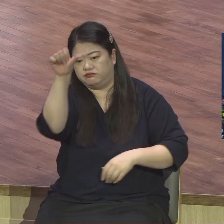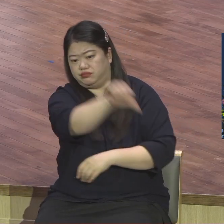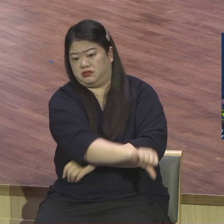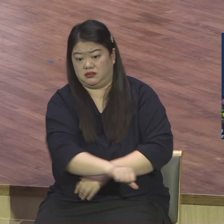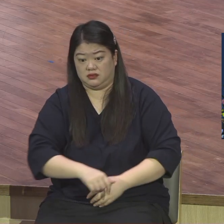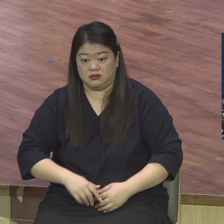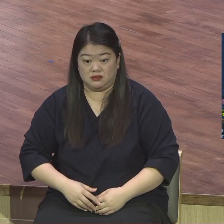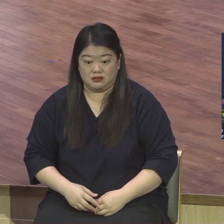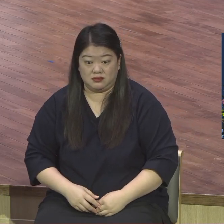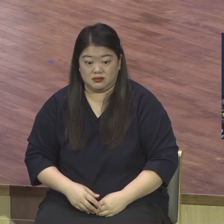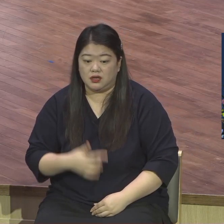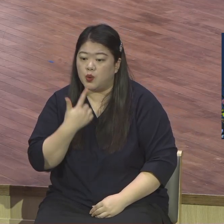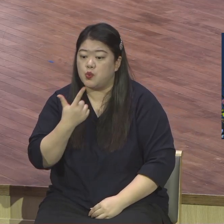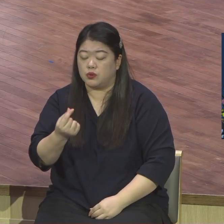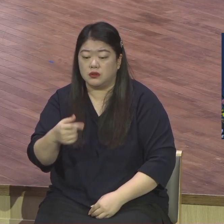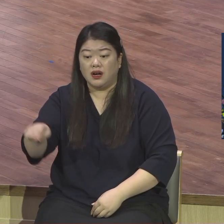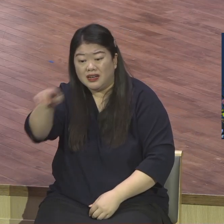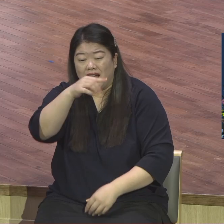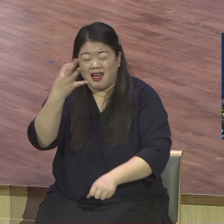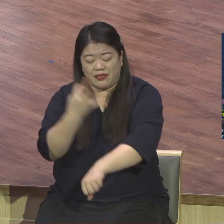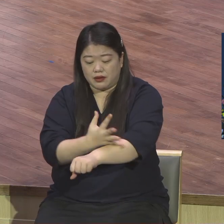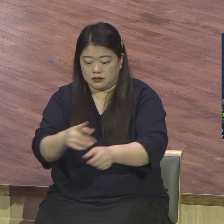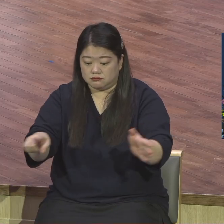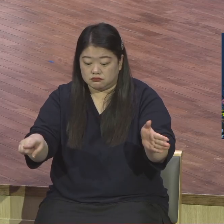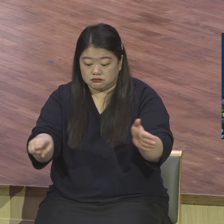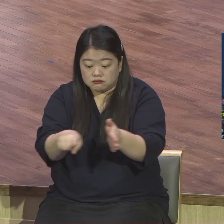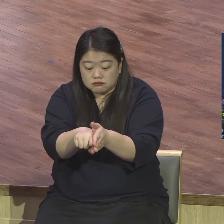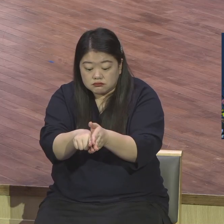돼요. 믿기만 하면 됩니다.